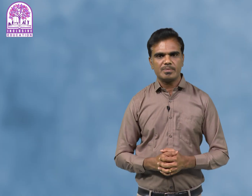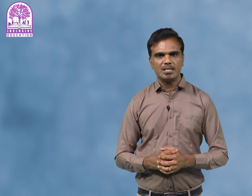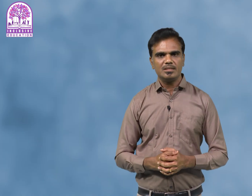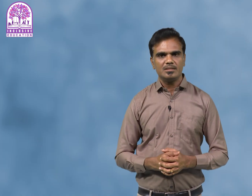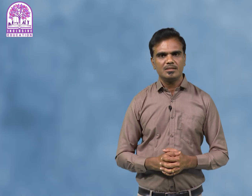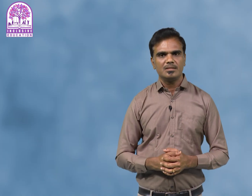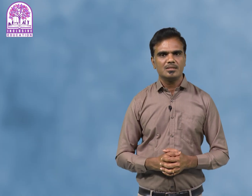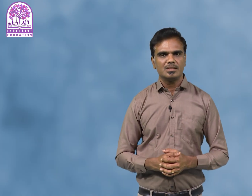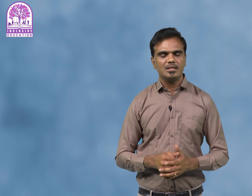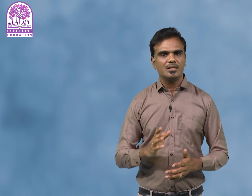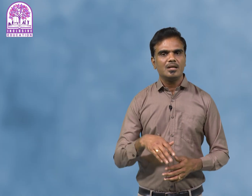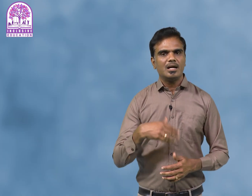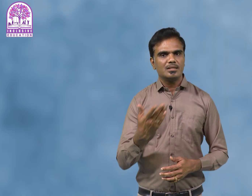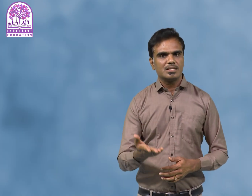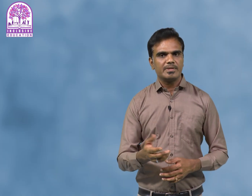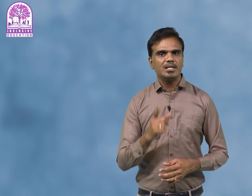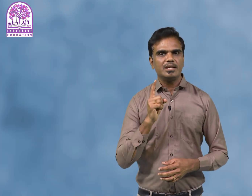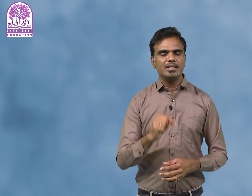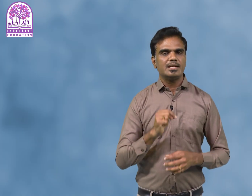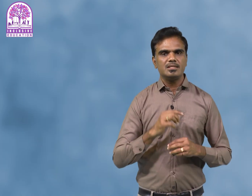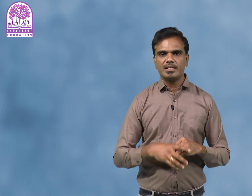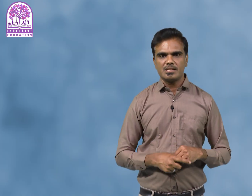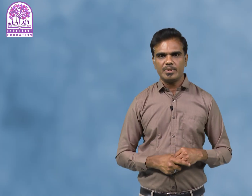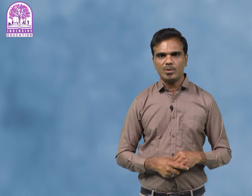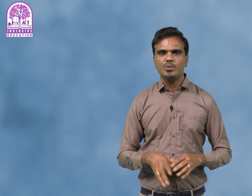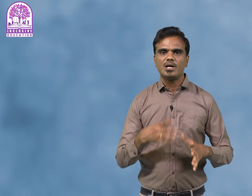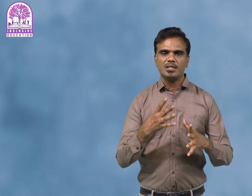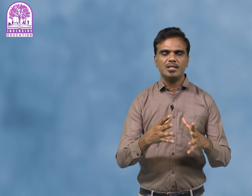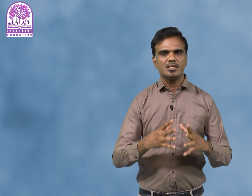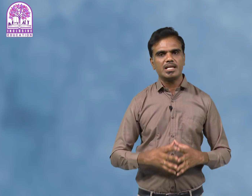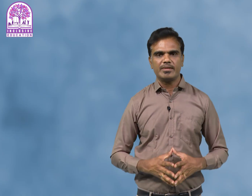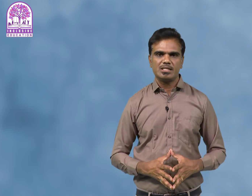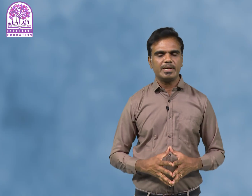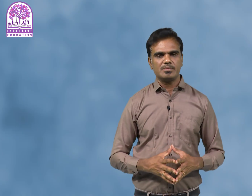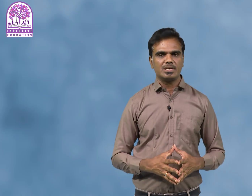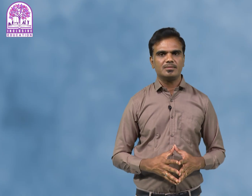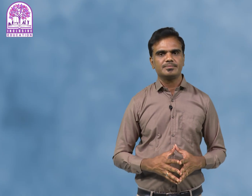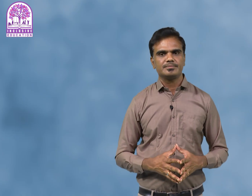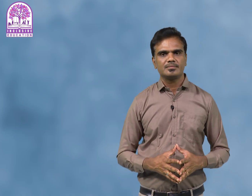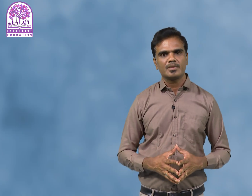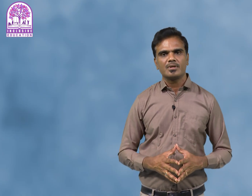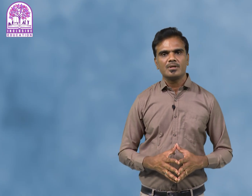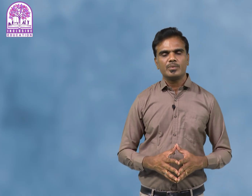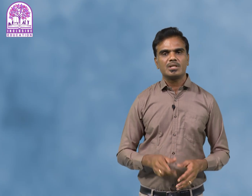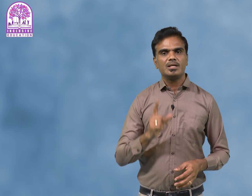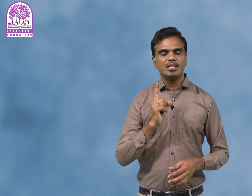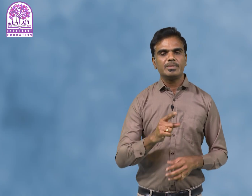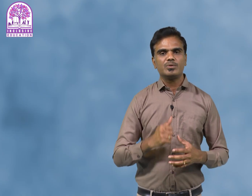பண்ணுங்கள். சரிங்களா? அடுத்து என்ன செய்வீங்க, இன்றைக்கி லஞ்ச் நீங்கள் என்ன சாப்பிட்டீங்களோ அதையும் நீங்கள் சைன் லாங்குவேஜில் ப்ராக்டிஸ் பண்ணுங்கள். புரியுதுங்களா? இது மட்டும்